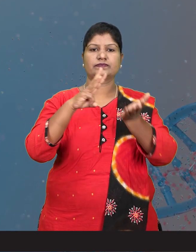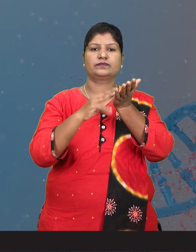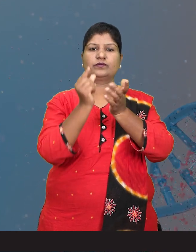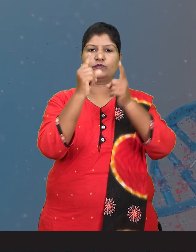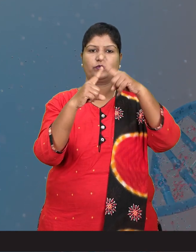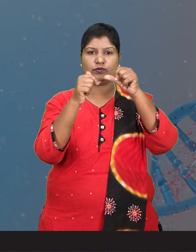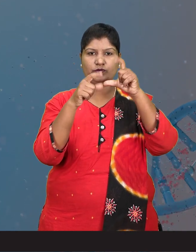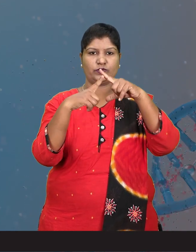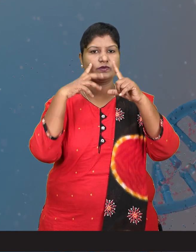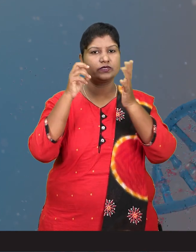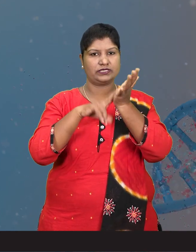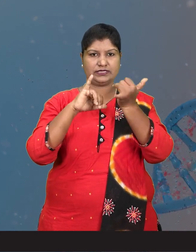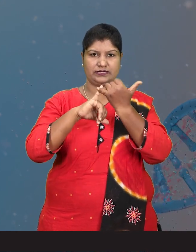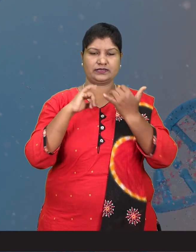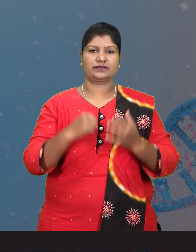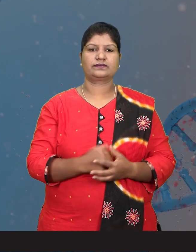उत्परिवर्तन।